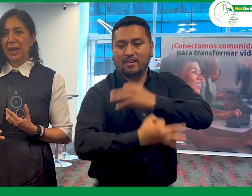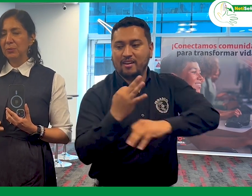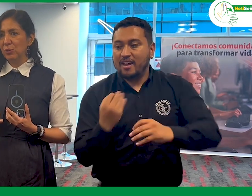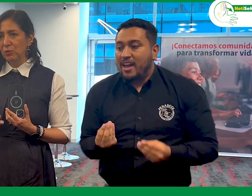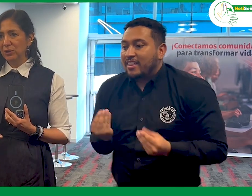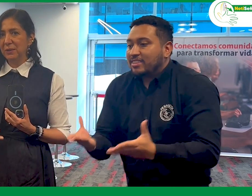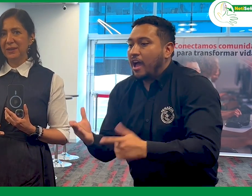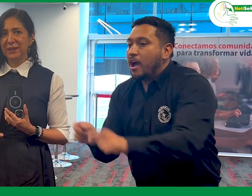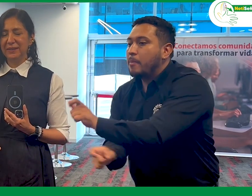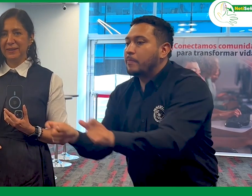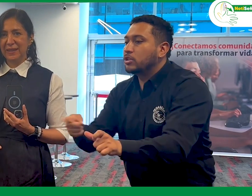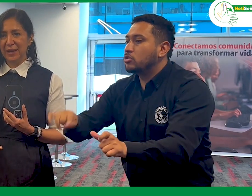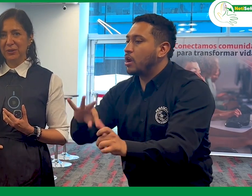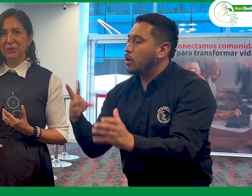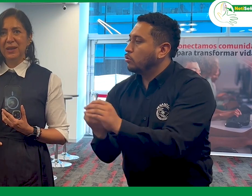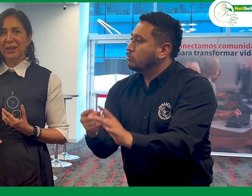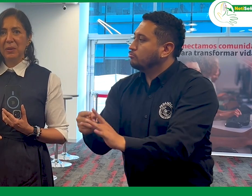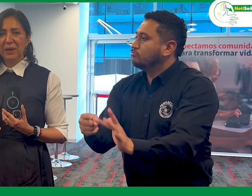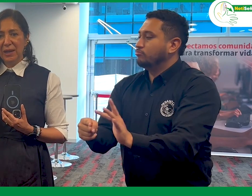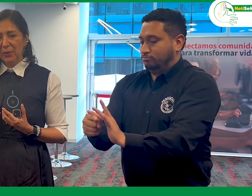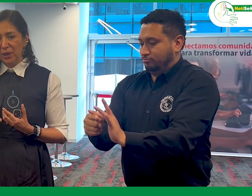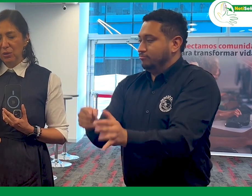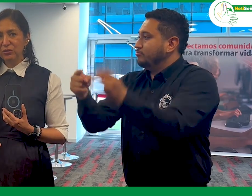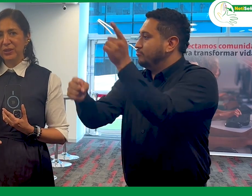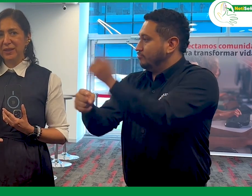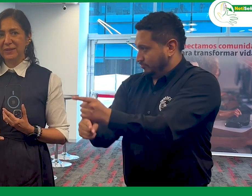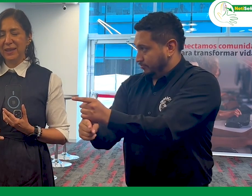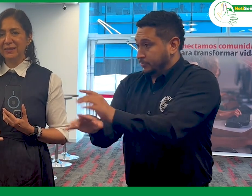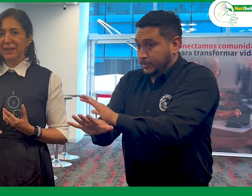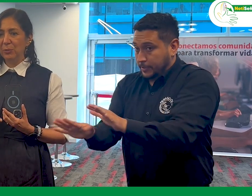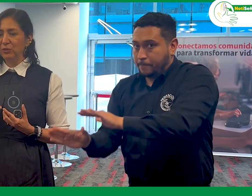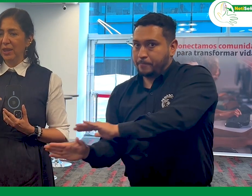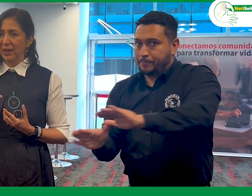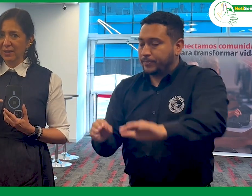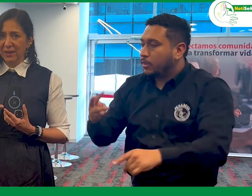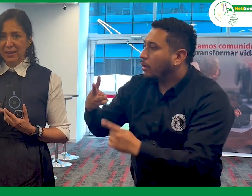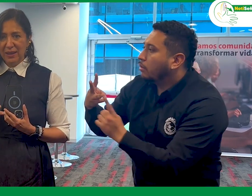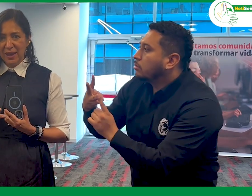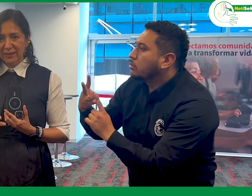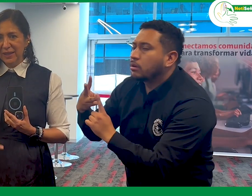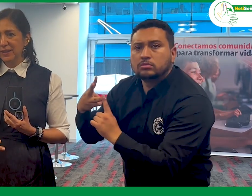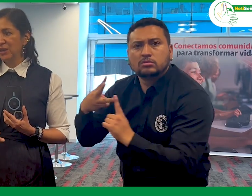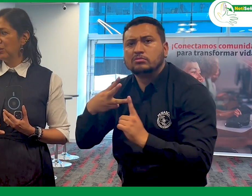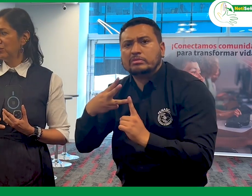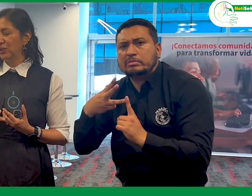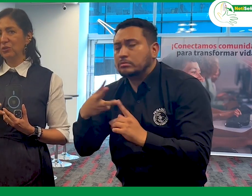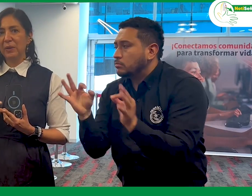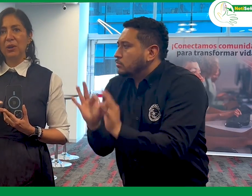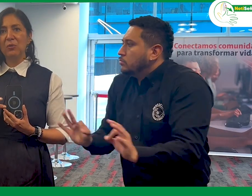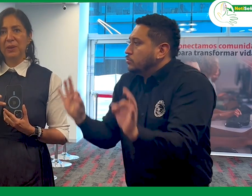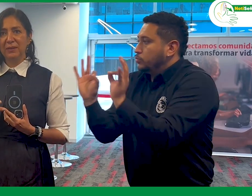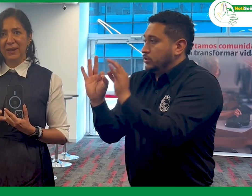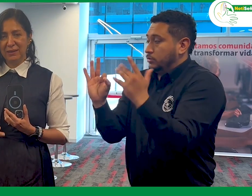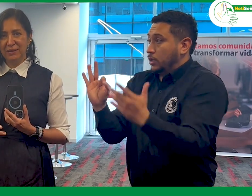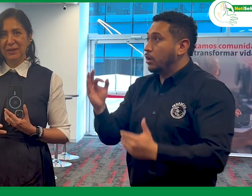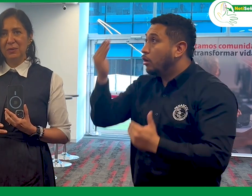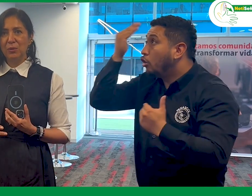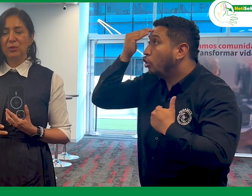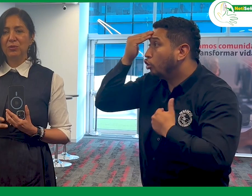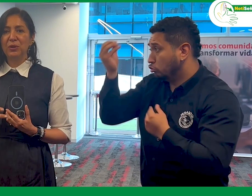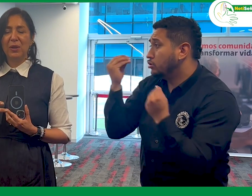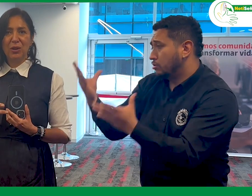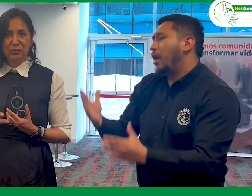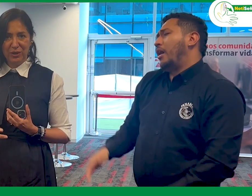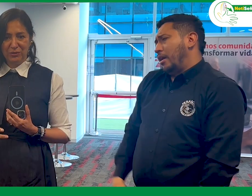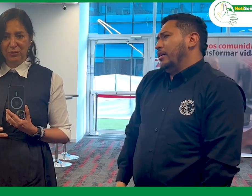consideramos absolutamente necesario que para elevar conciencia tenemos que hacer diagnósticos para comprender